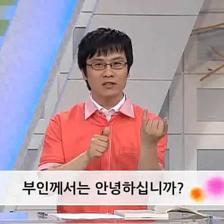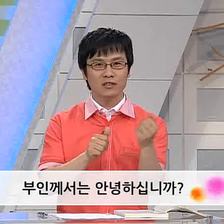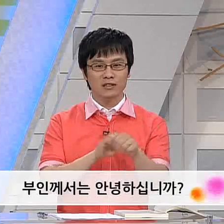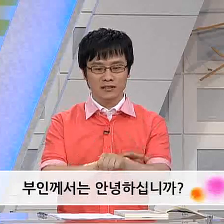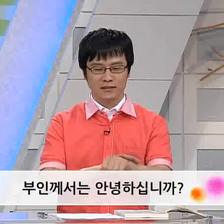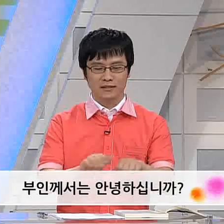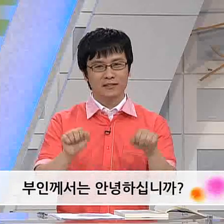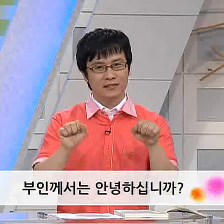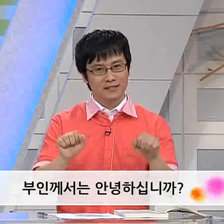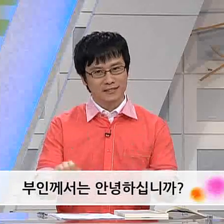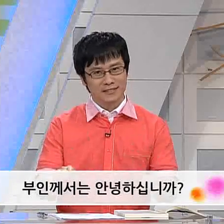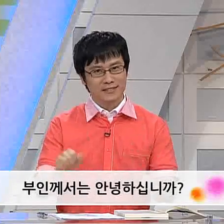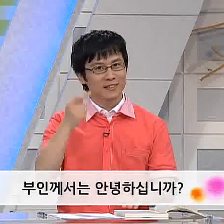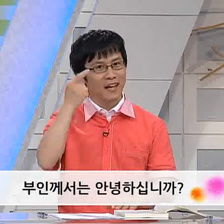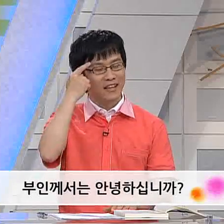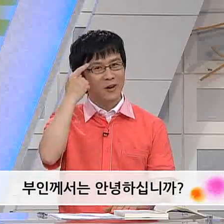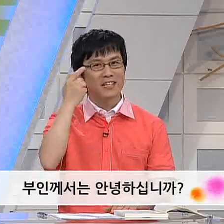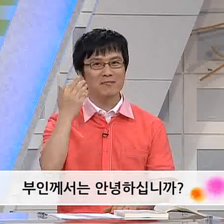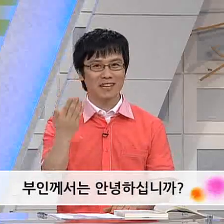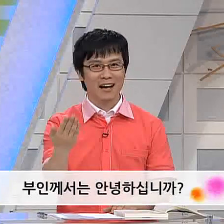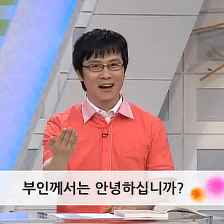부인께서는 안녕하십니까